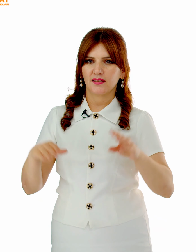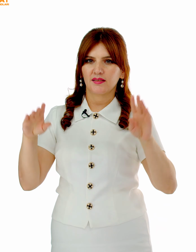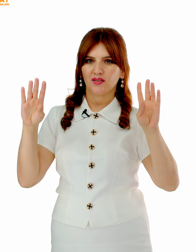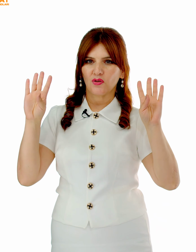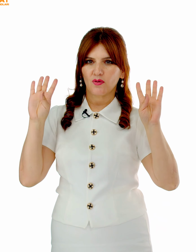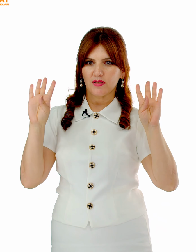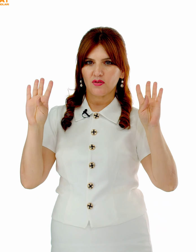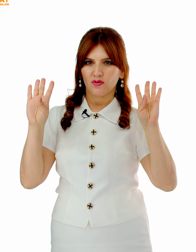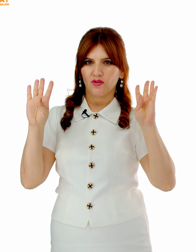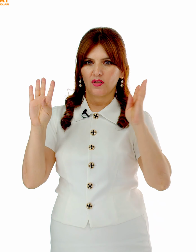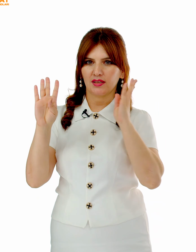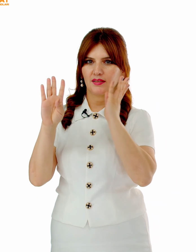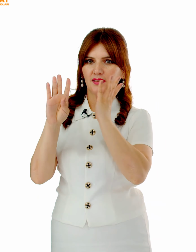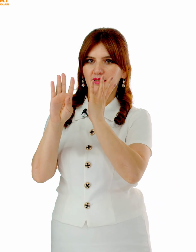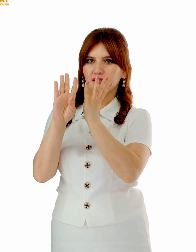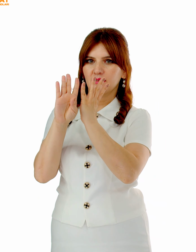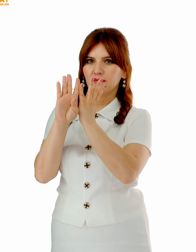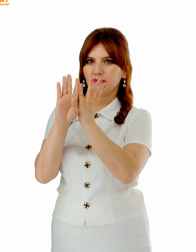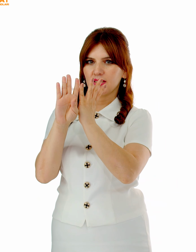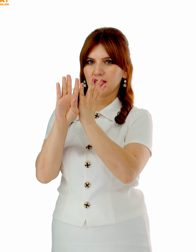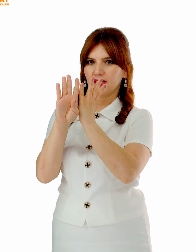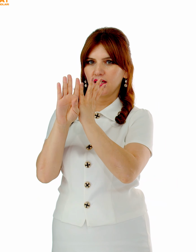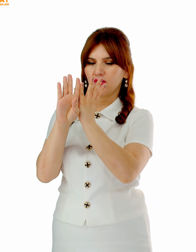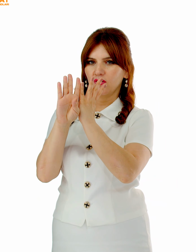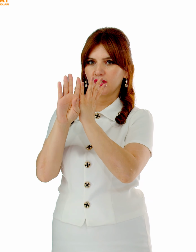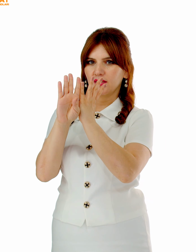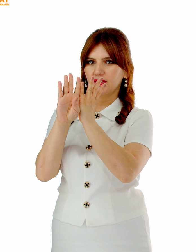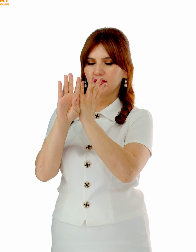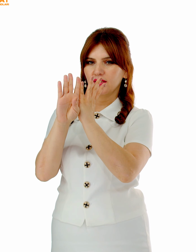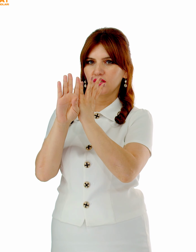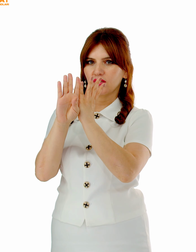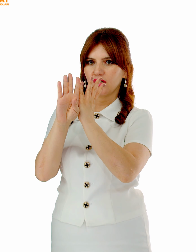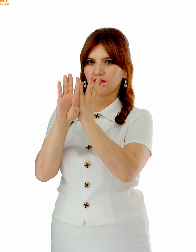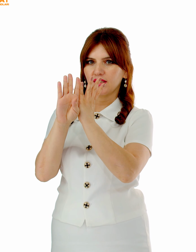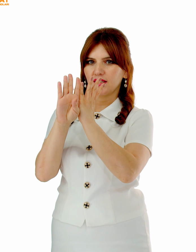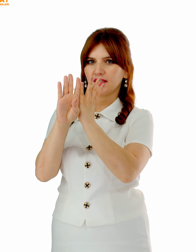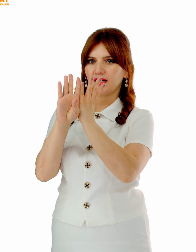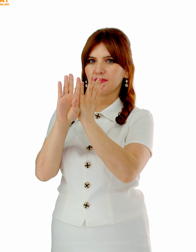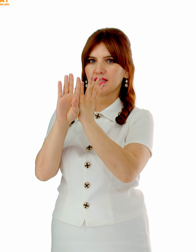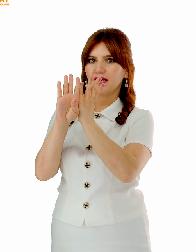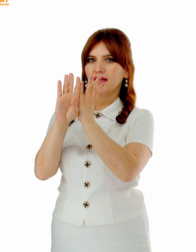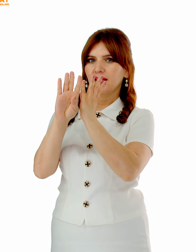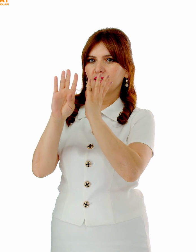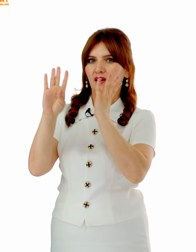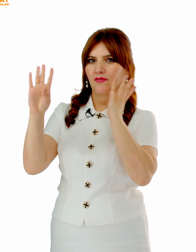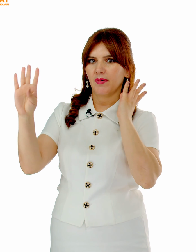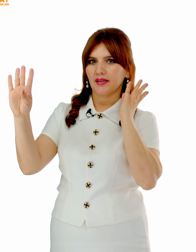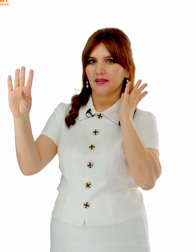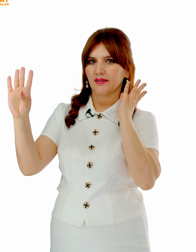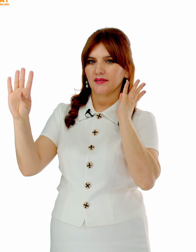Ikkita qo'limiz to'r holatida, mana shu kelgan holatda ikki tarafga tarqatamiz. Navbat.